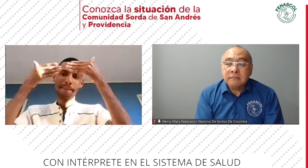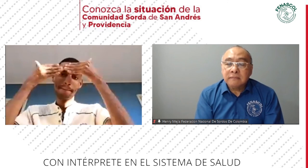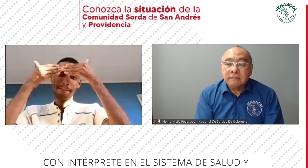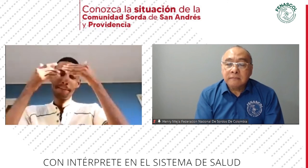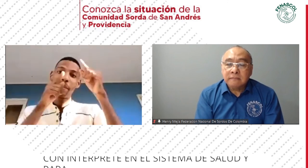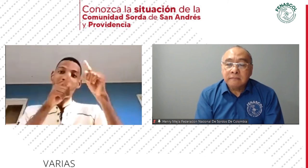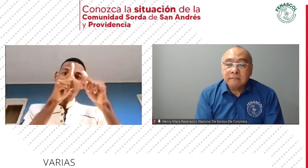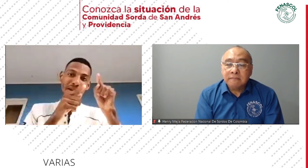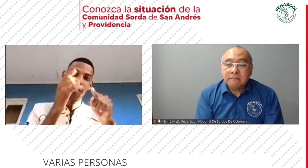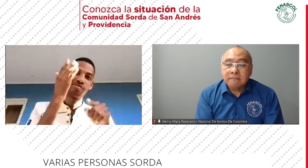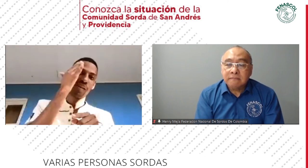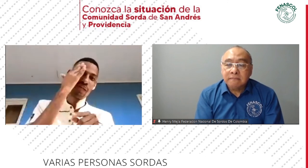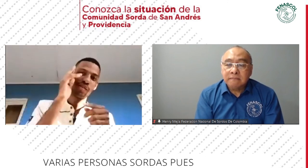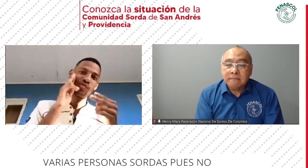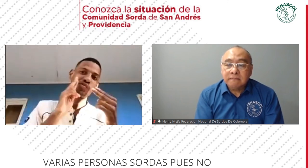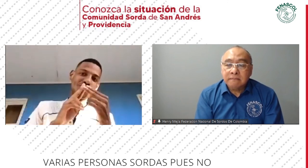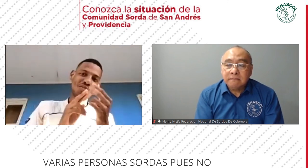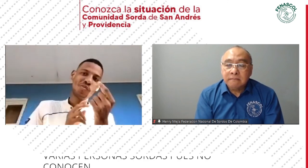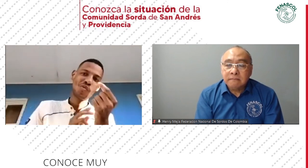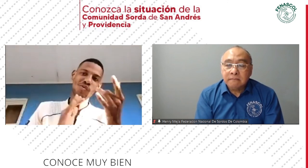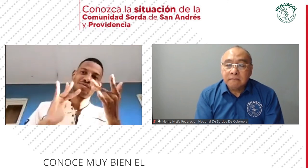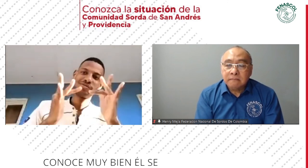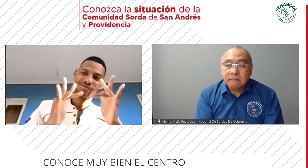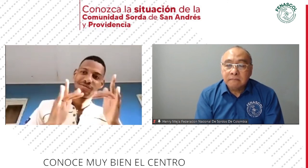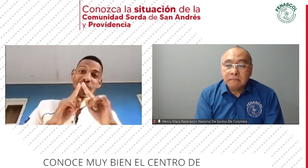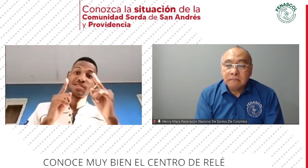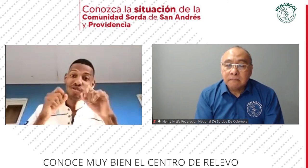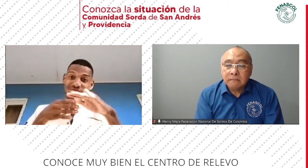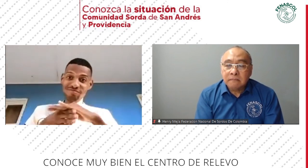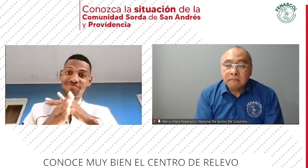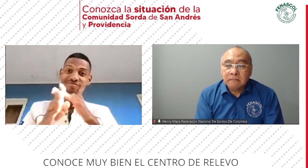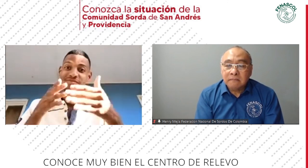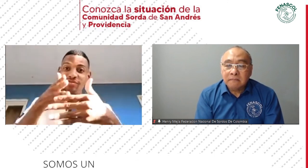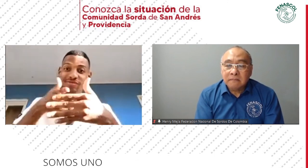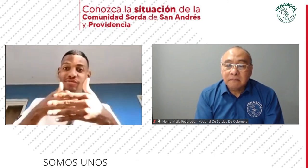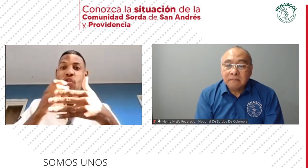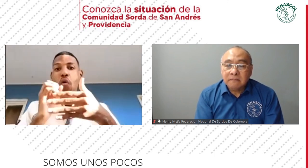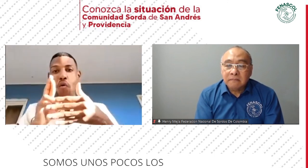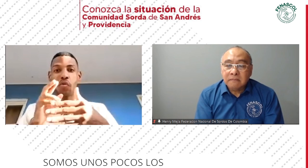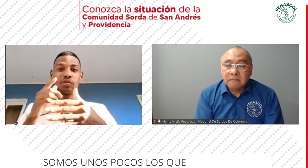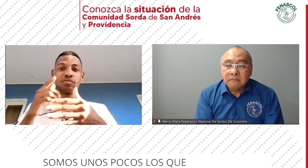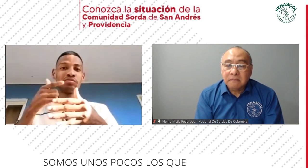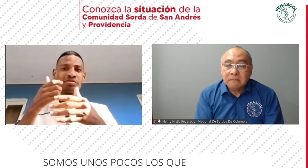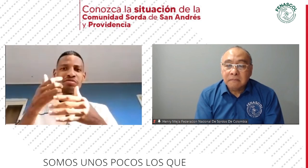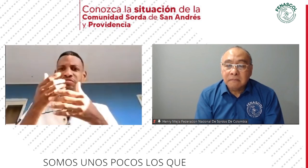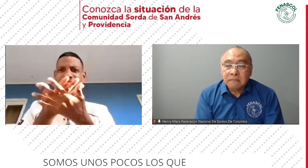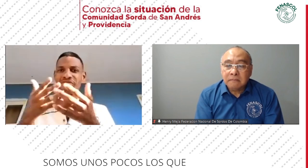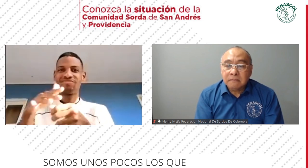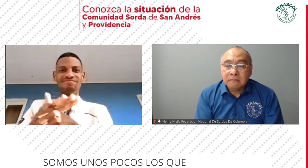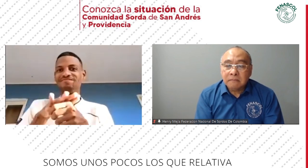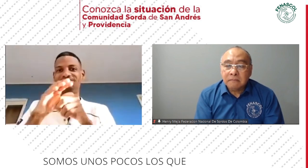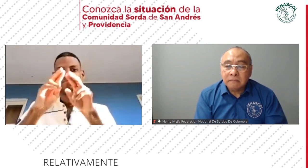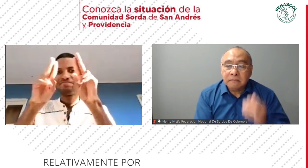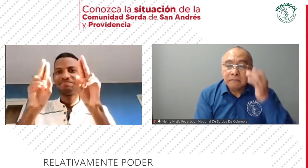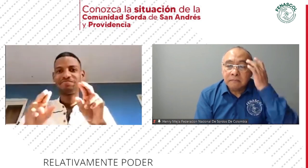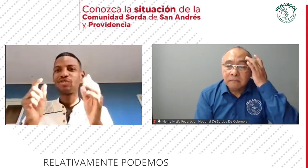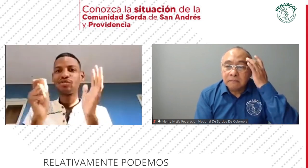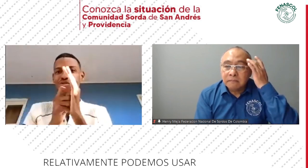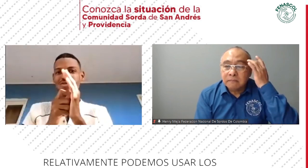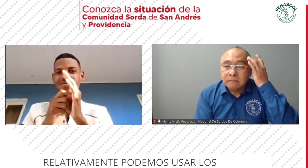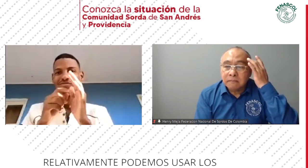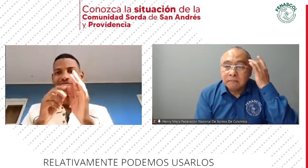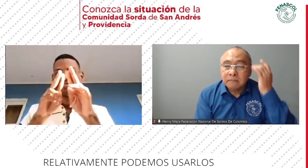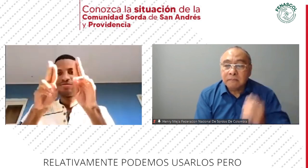y varias personas sordas pues no conocen muy bien el centro de relevo somos unos pocos los que relativamente podemos